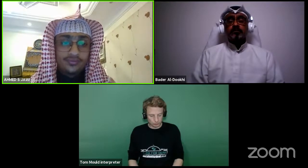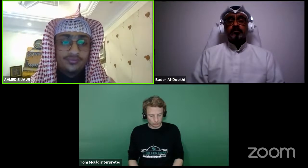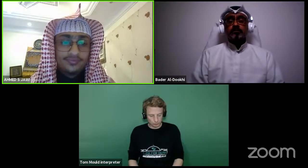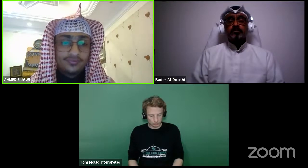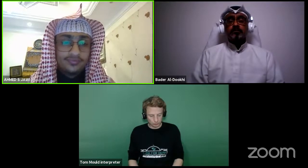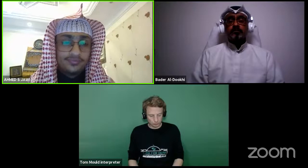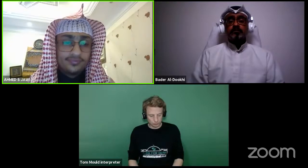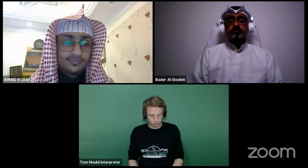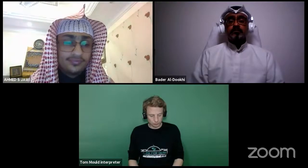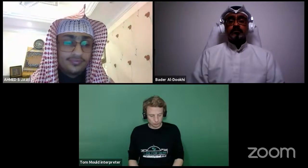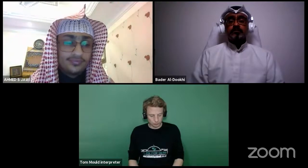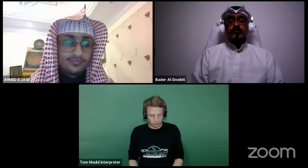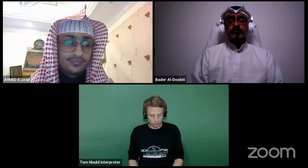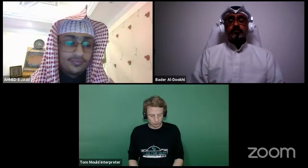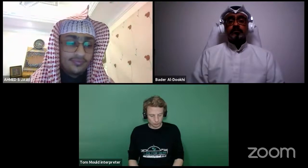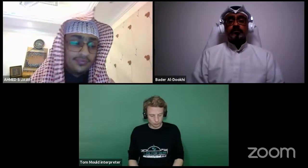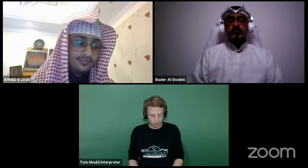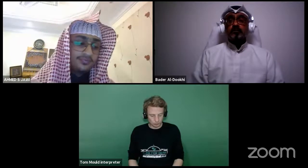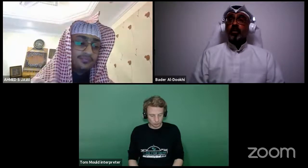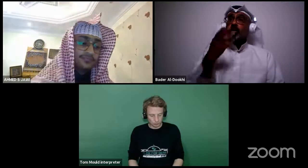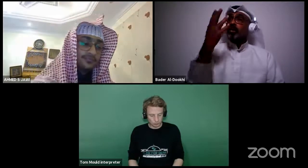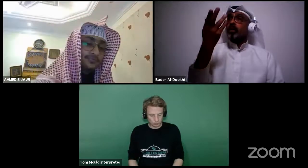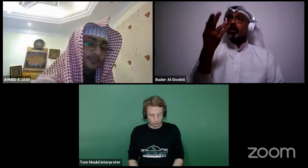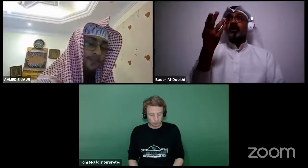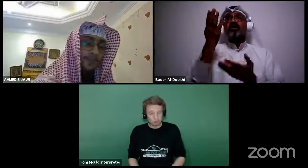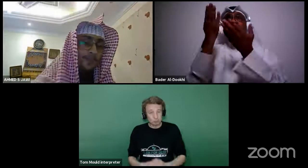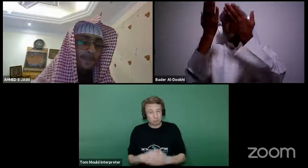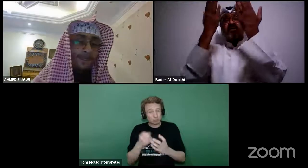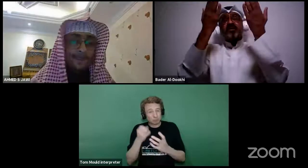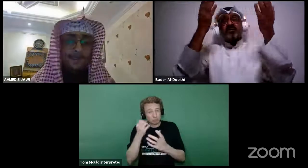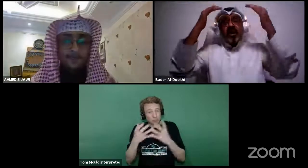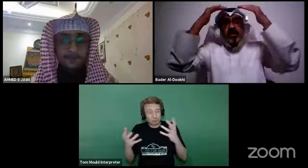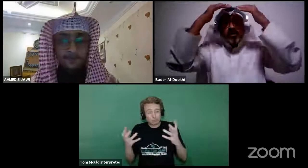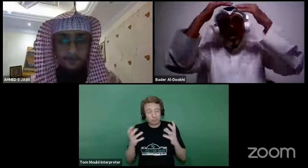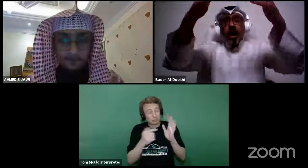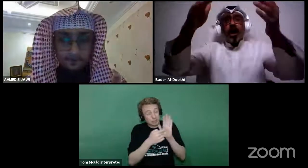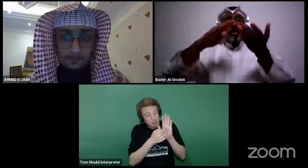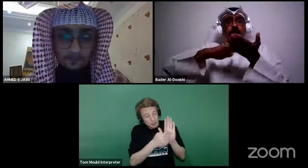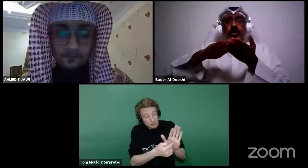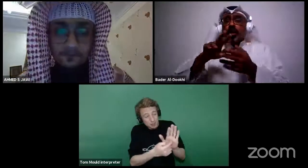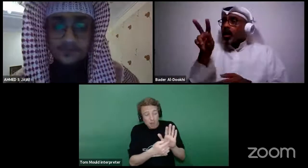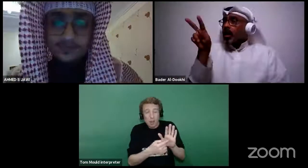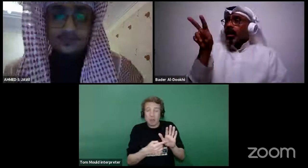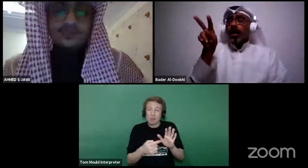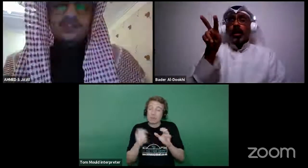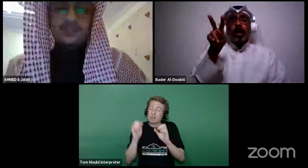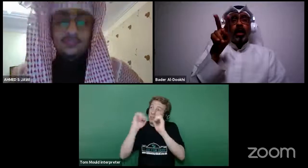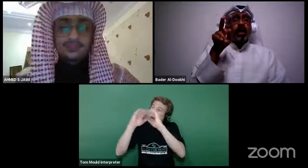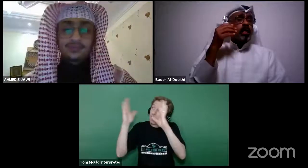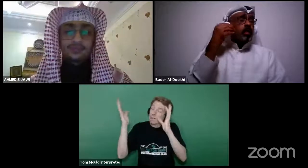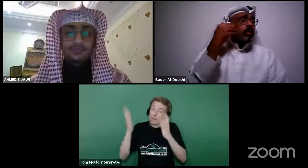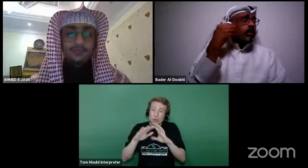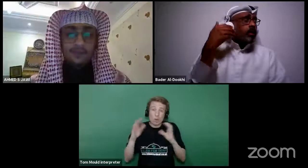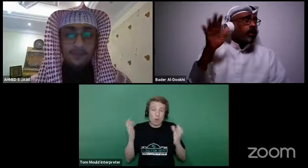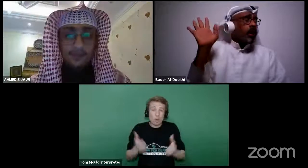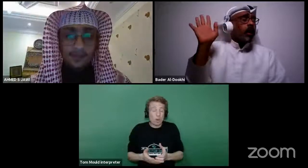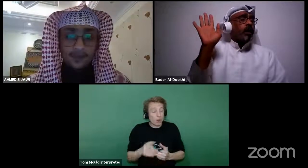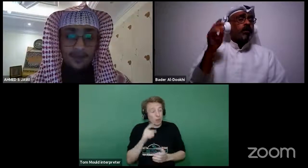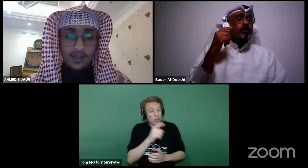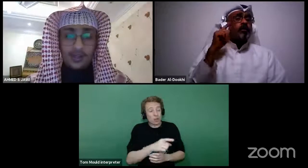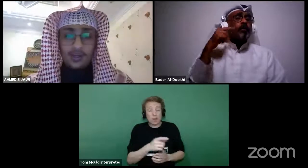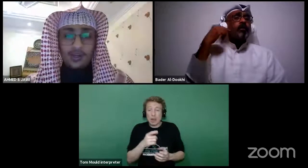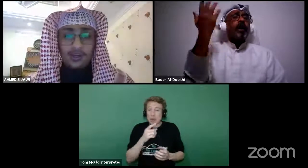معرضون. And how many a sign in the heavens and the earth they pass by, while they are averse from them.